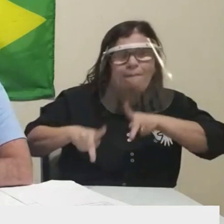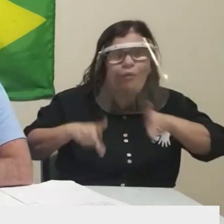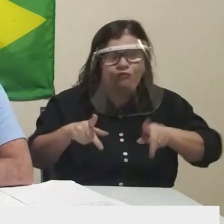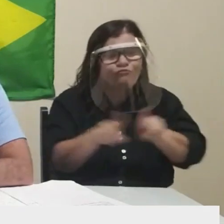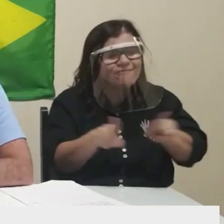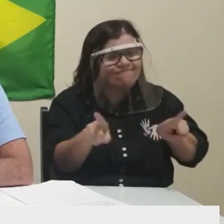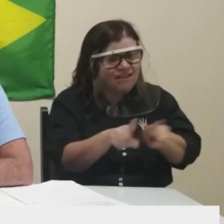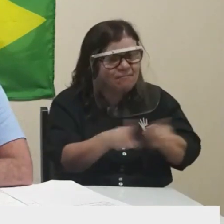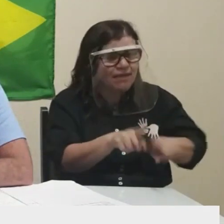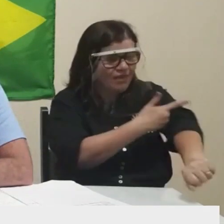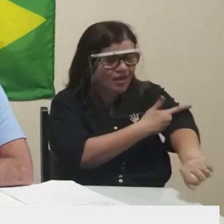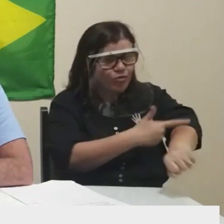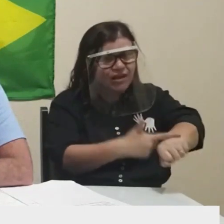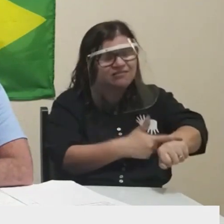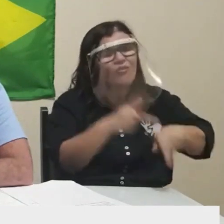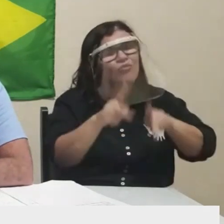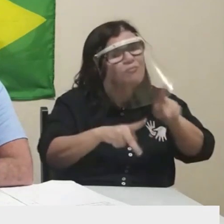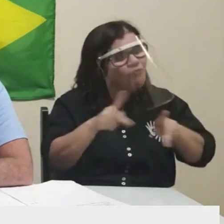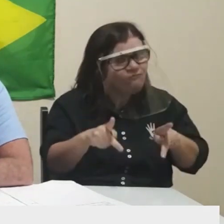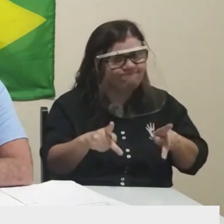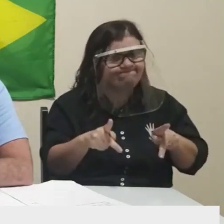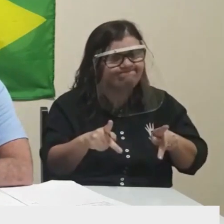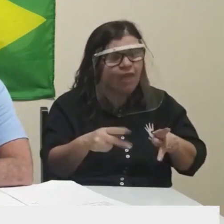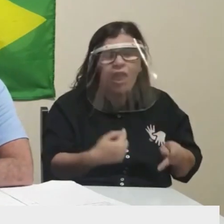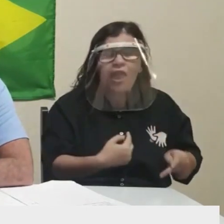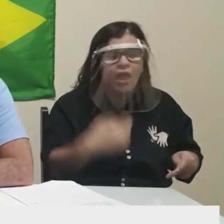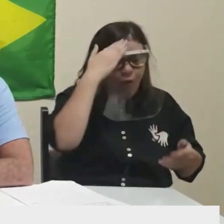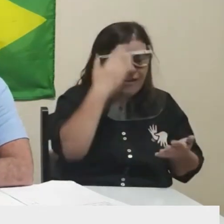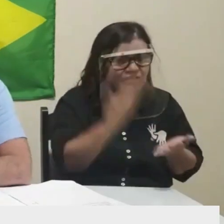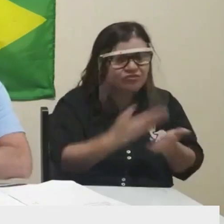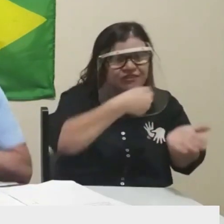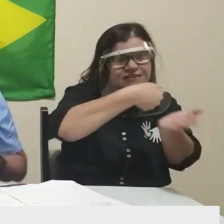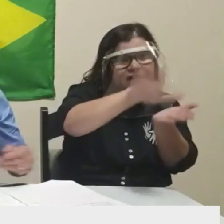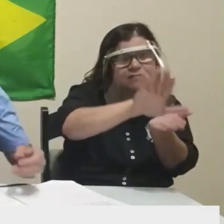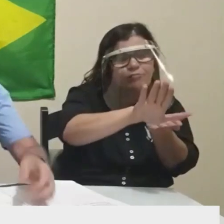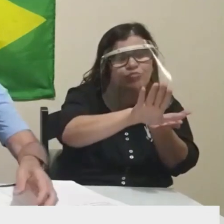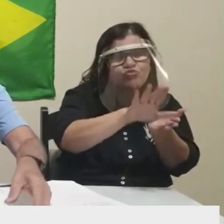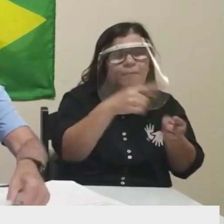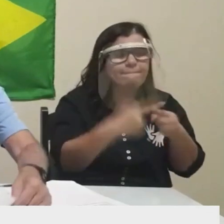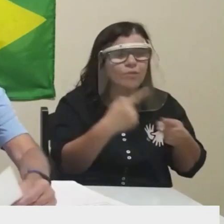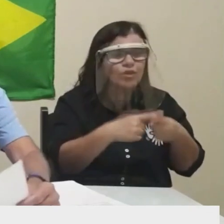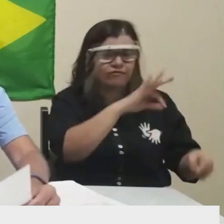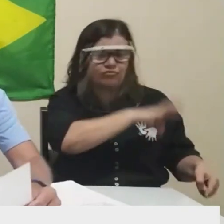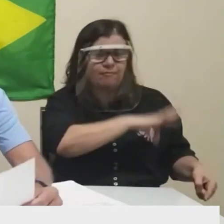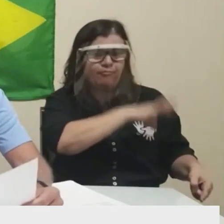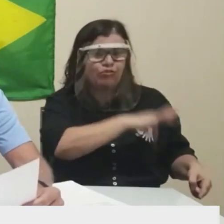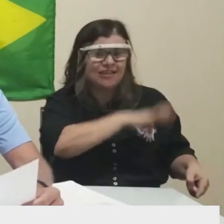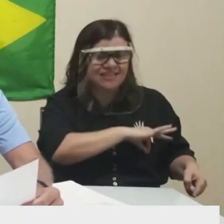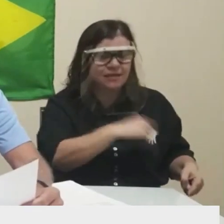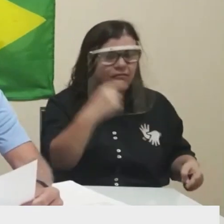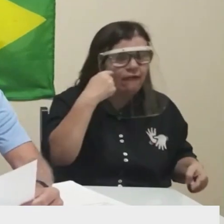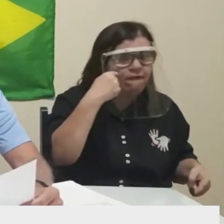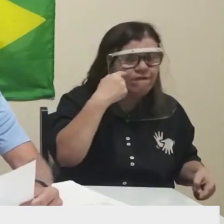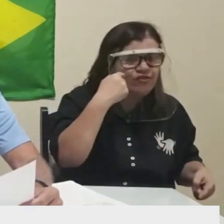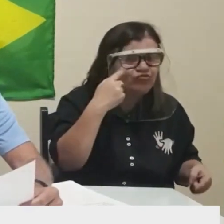expulso da vida pública. Então, infelizmente, nós temos tido casos que a Polícia Federal tem verificado